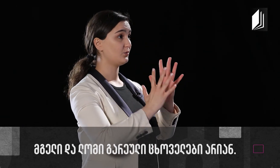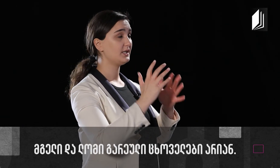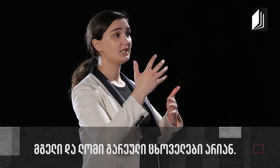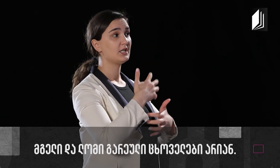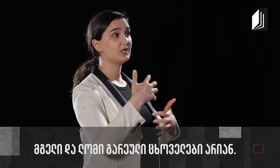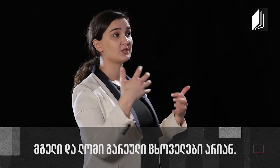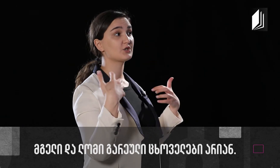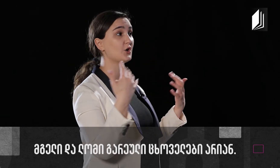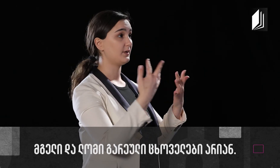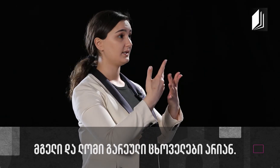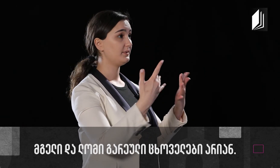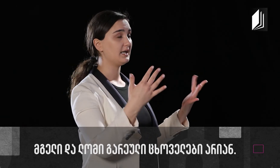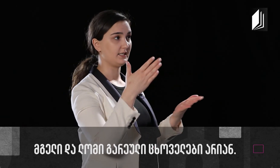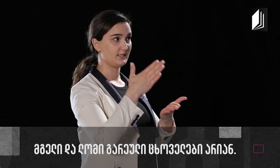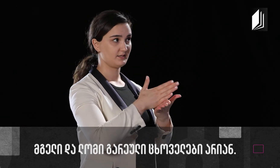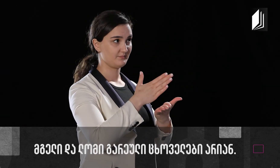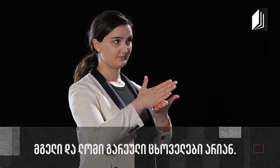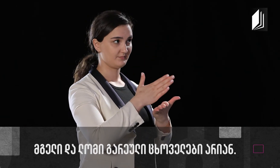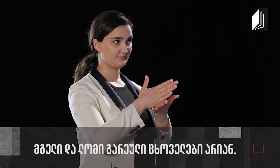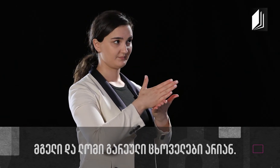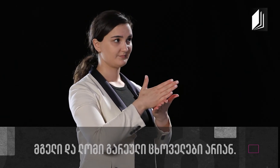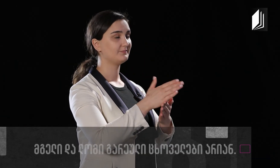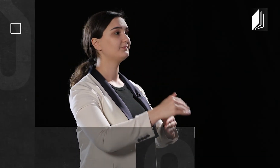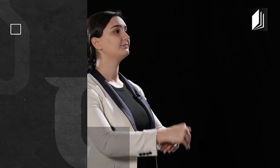გარეული ცხოველები არიან.